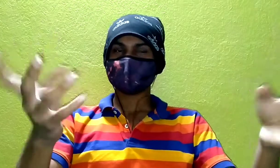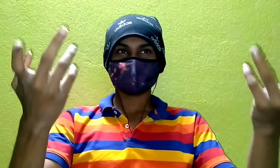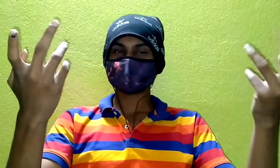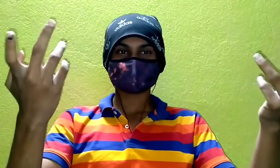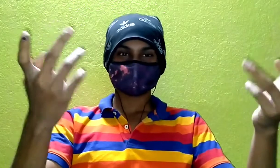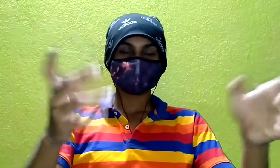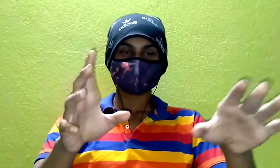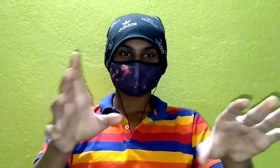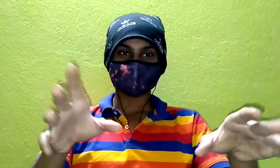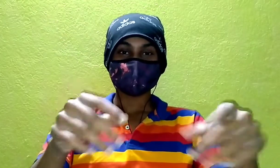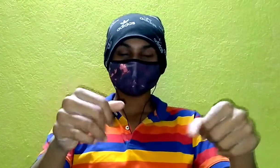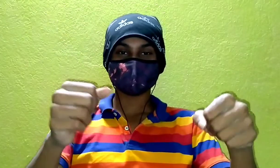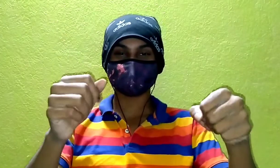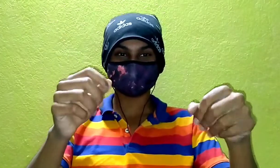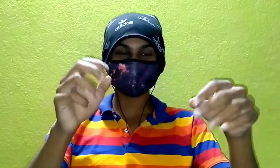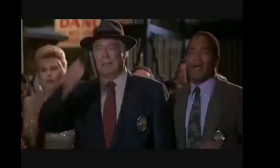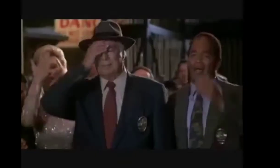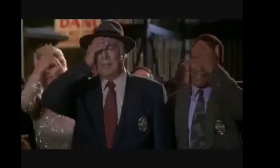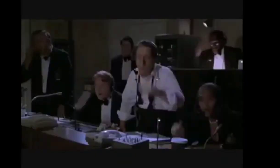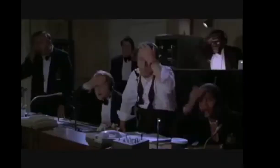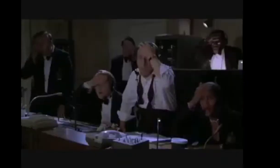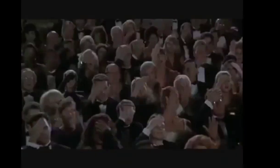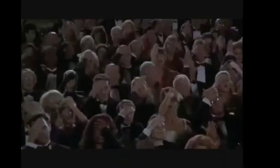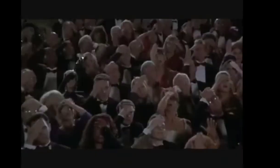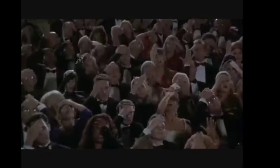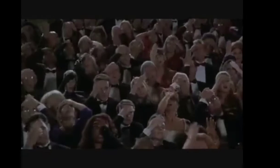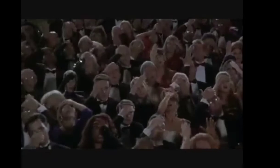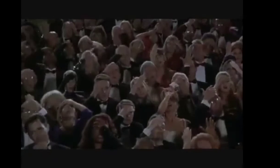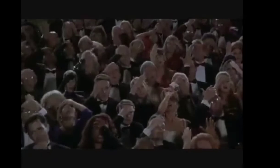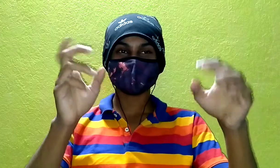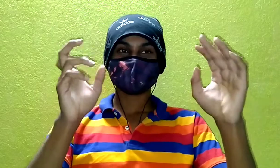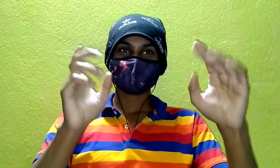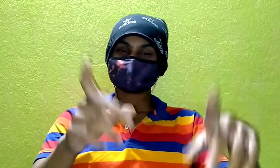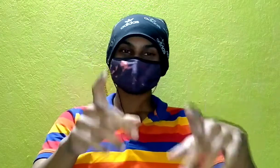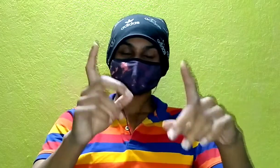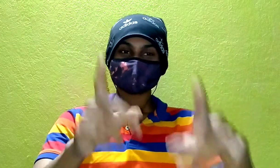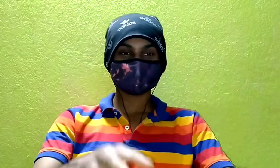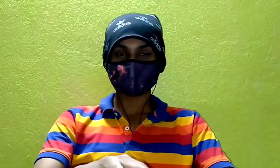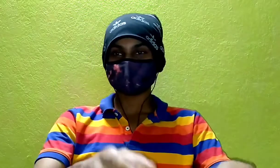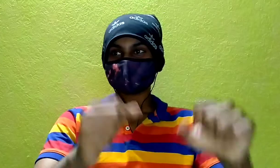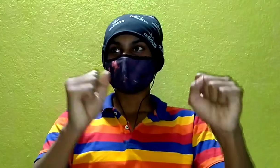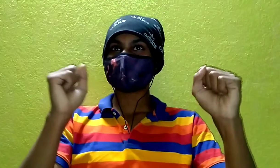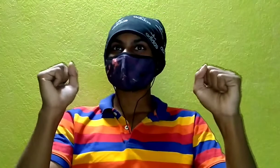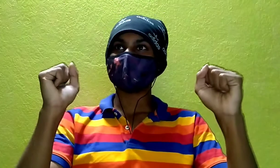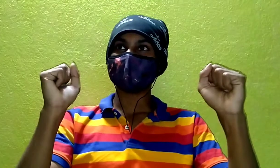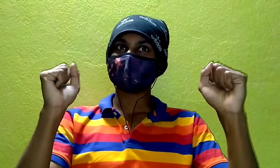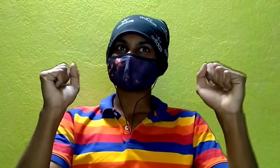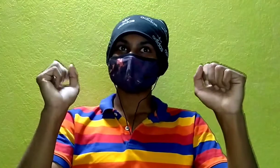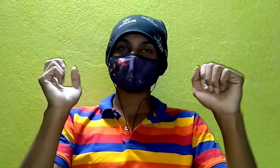ए बूढ़ा क्रिकेट में द्रविड़ और हो जाता है और कई